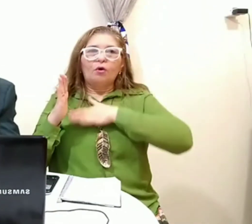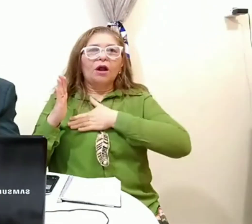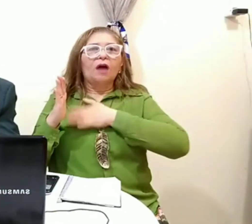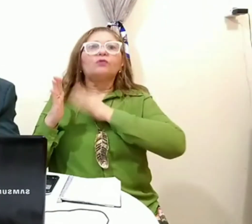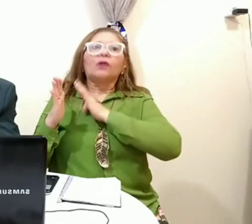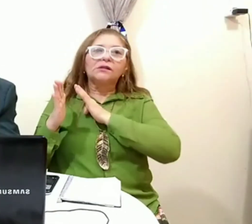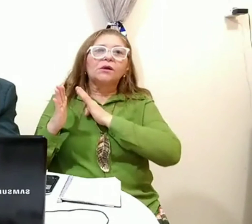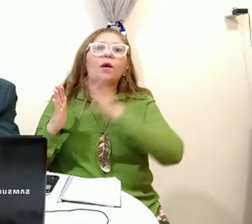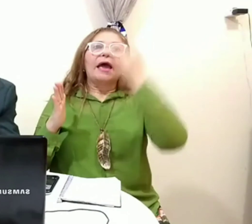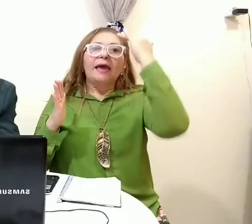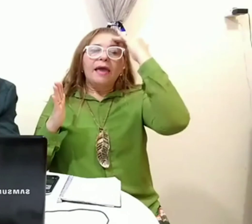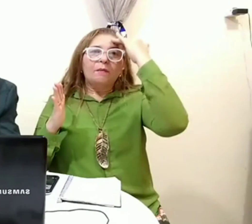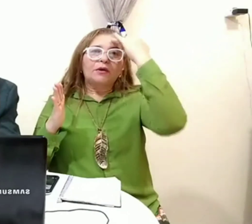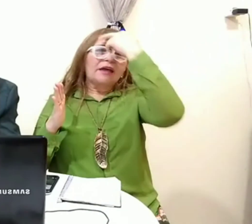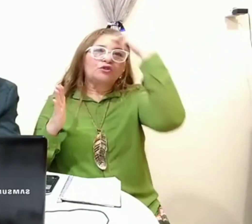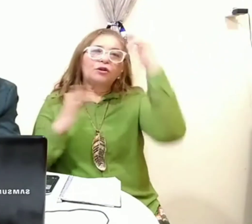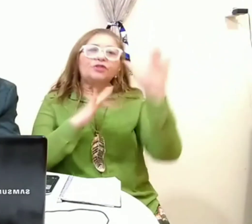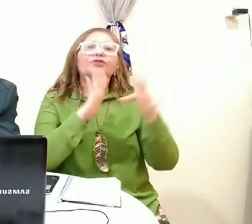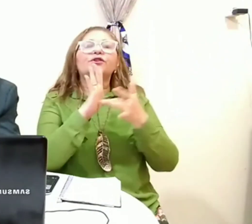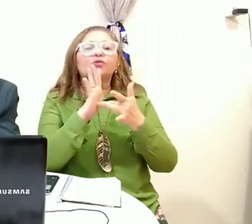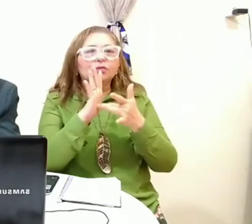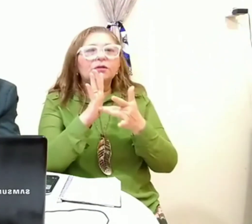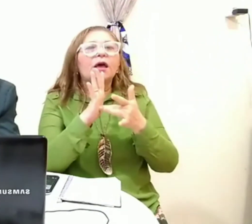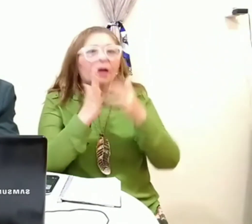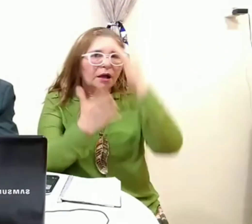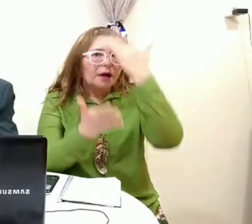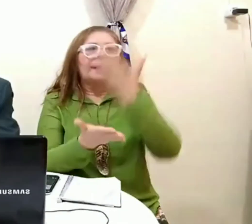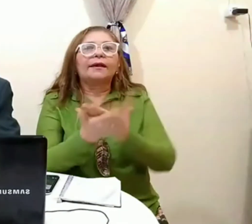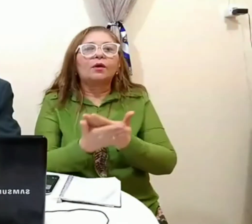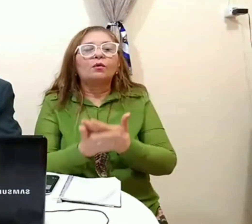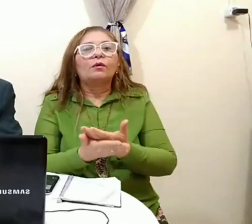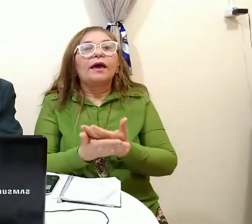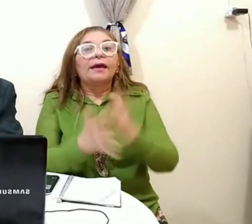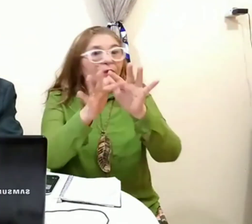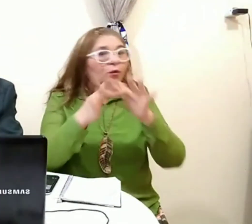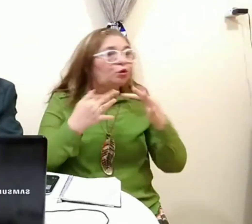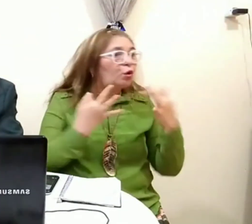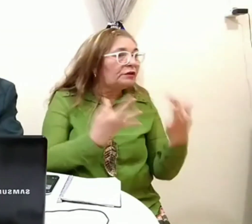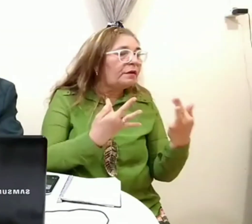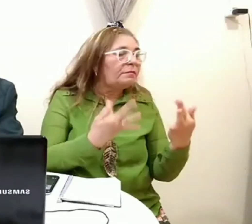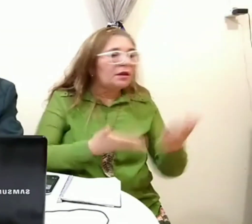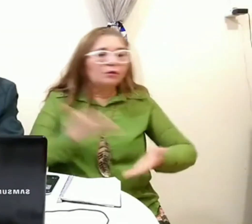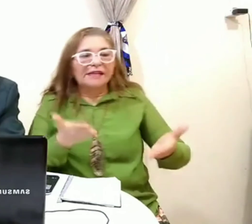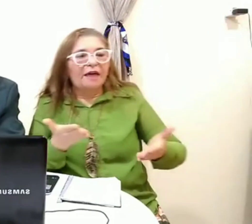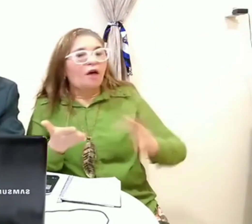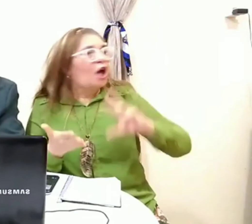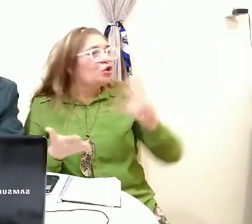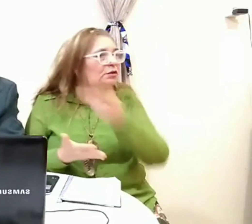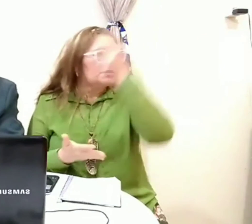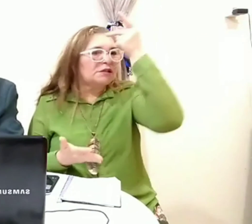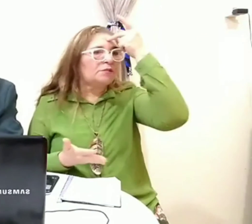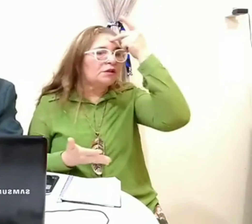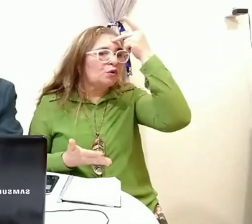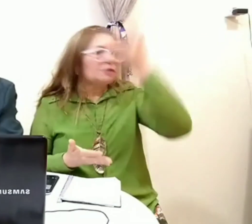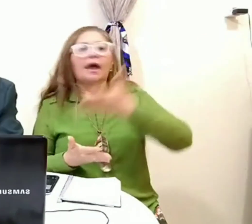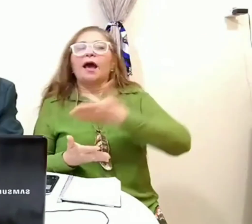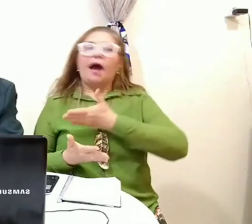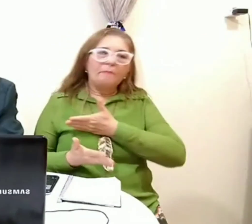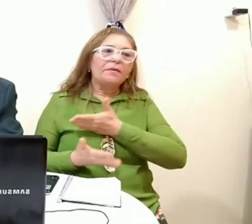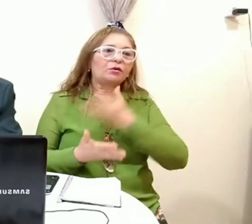ao terceiro dia em nosso favor. E Cornélio, a sua família, os seus servos, os seus amigos,